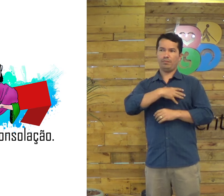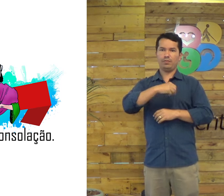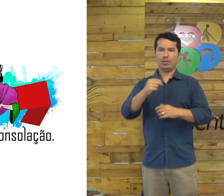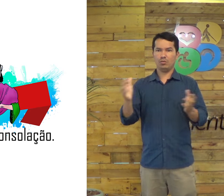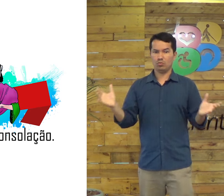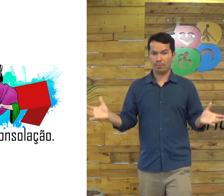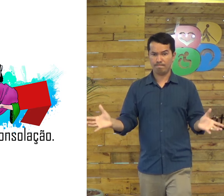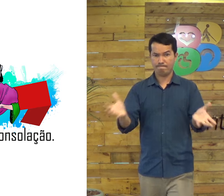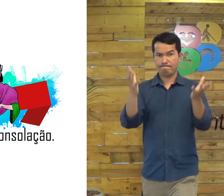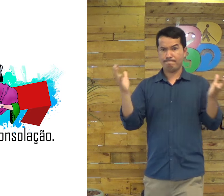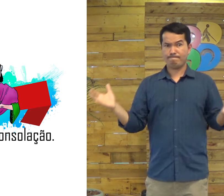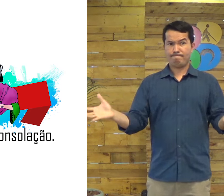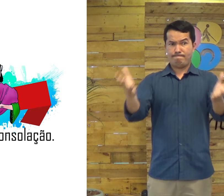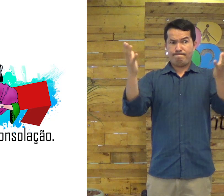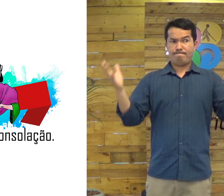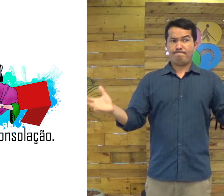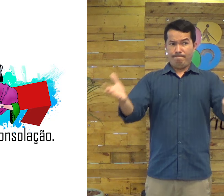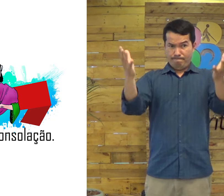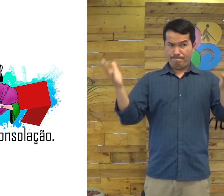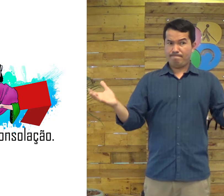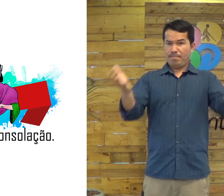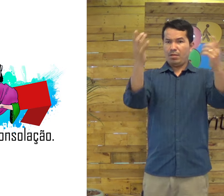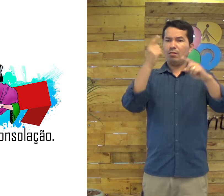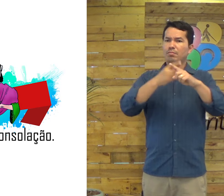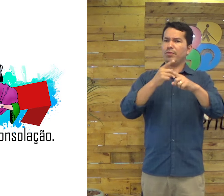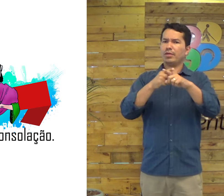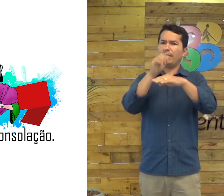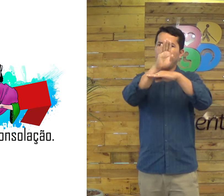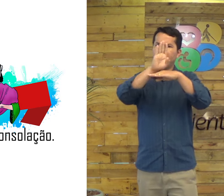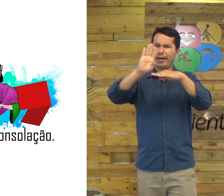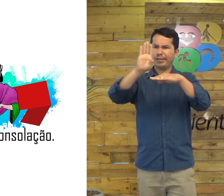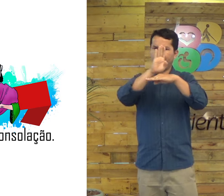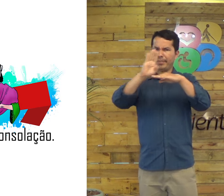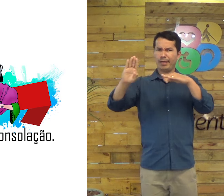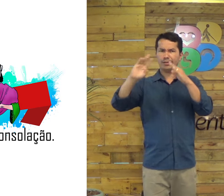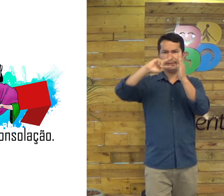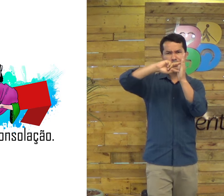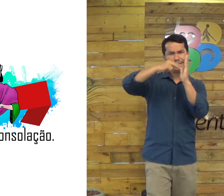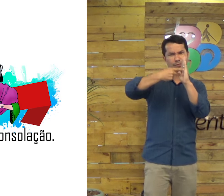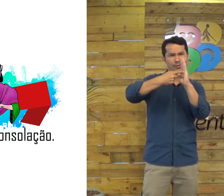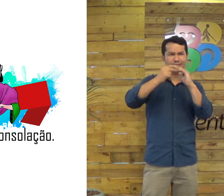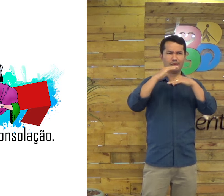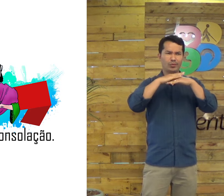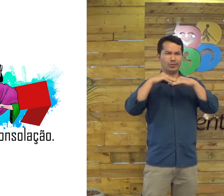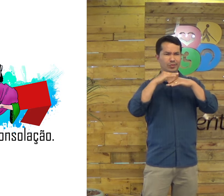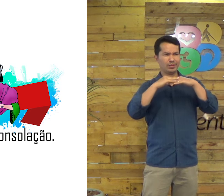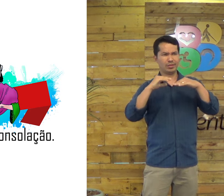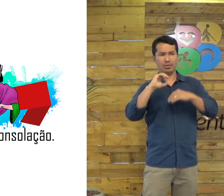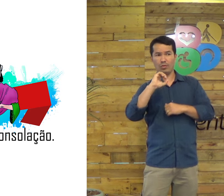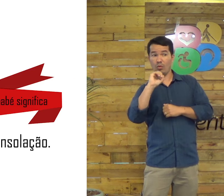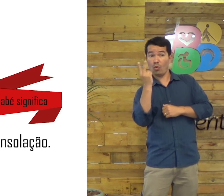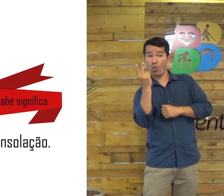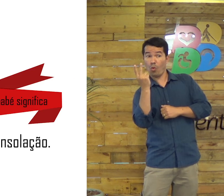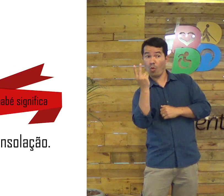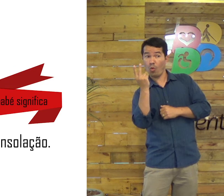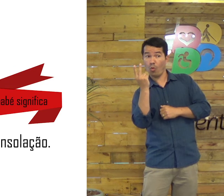filhos da motivação. Barnabé significa consolo